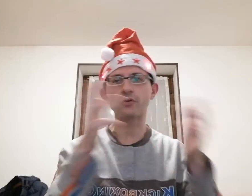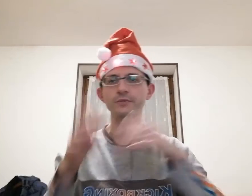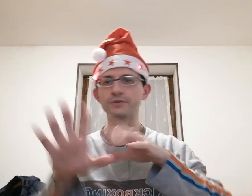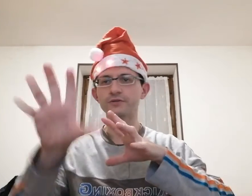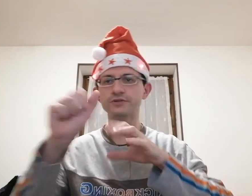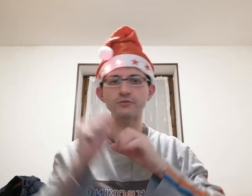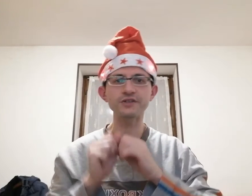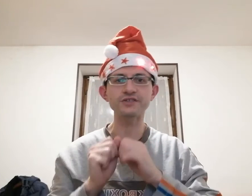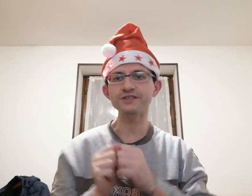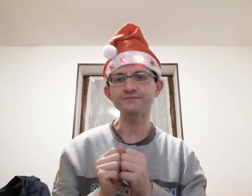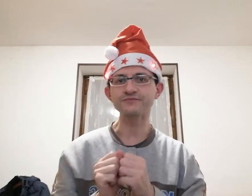Morbido, ciao Quincy,